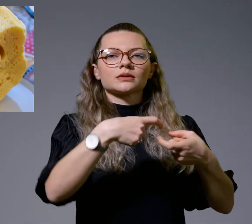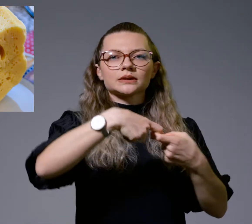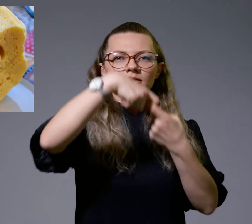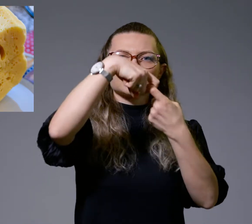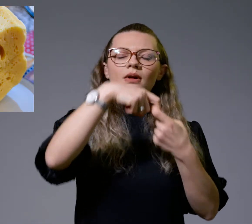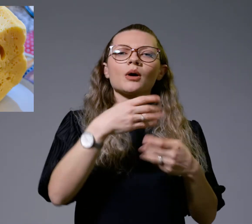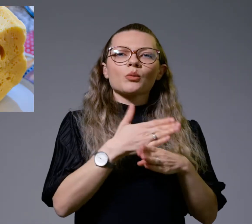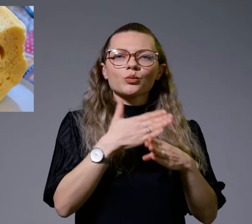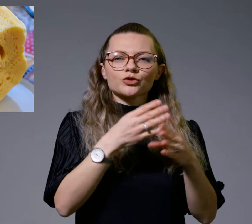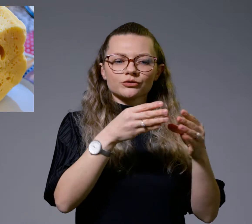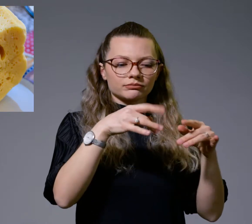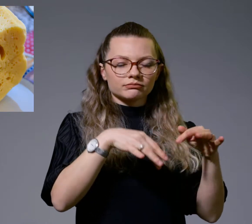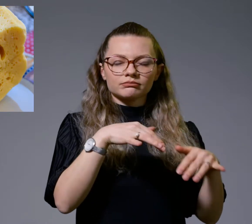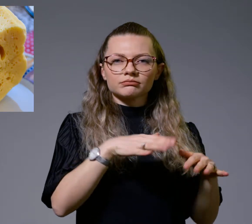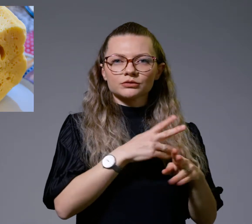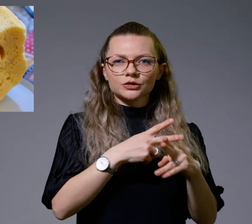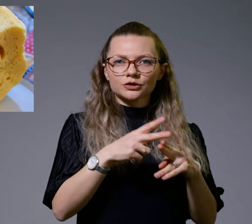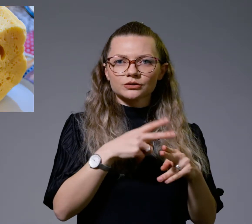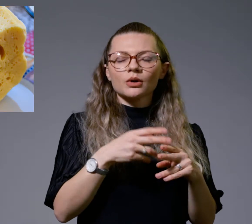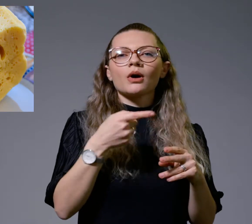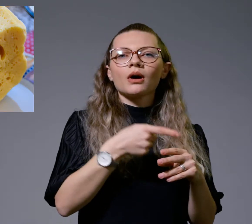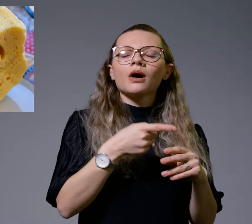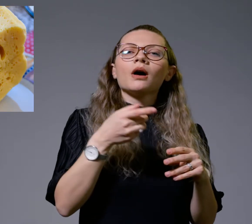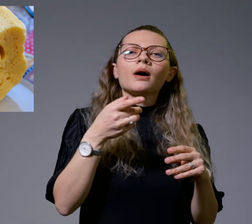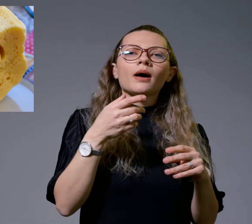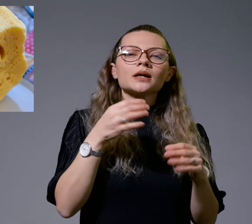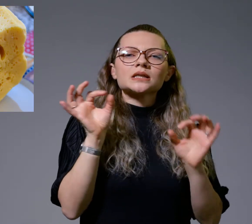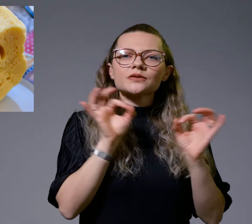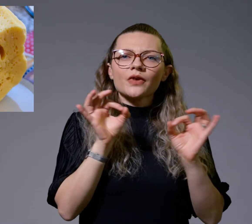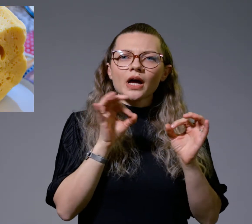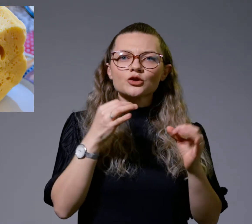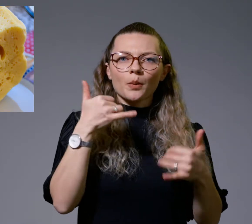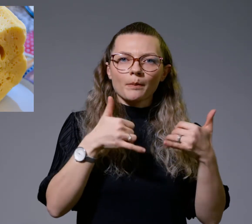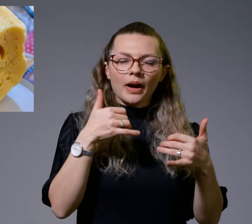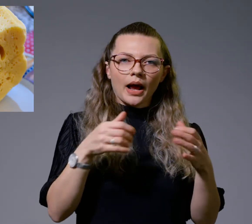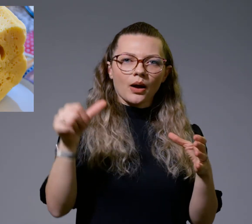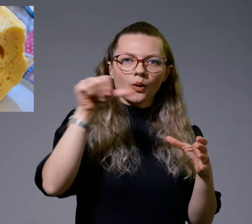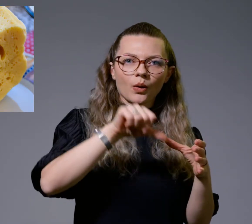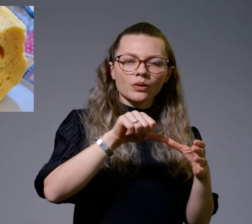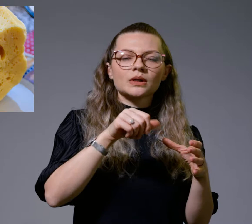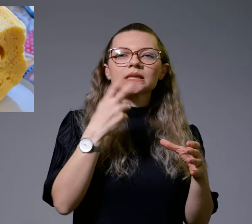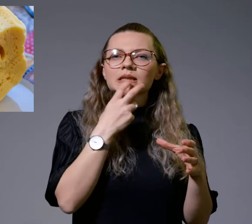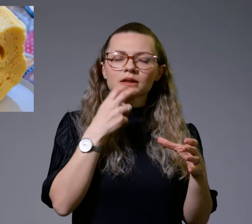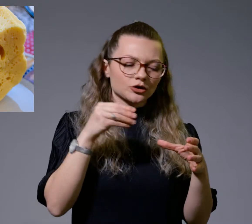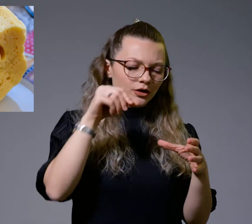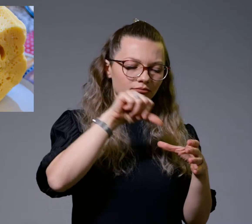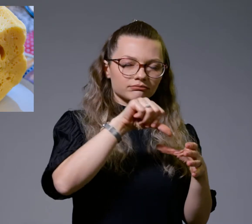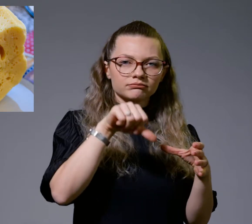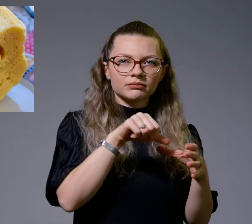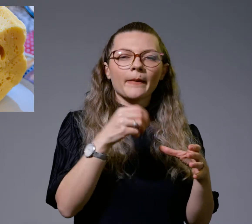На исцедената сурутка и се додава свежо млеко и сириште и по 5 до 6 дена